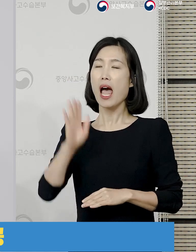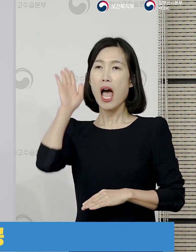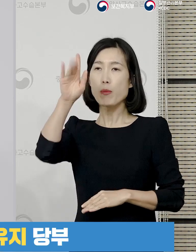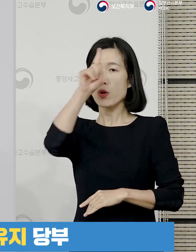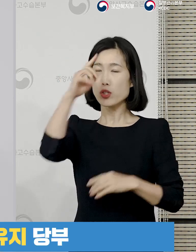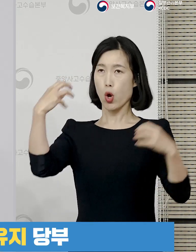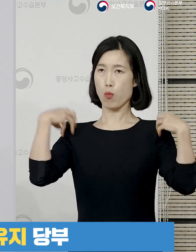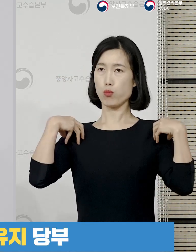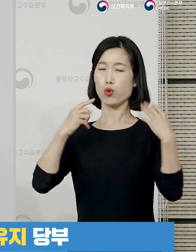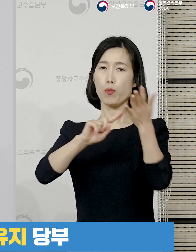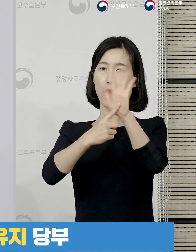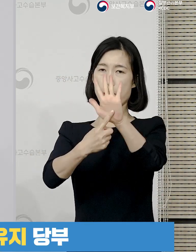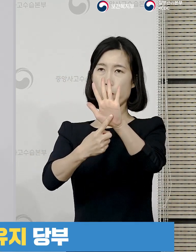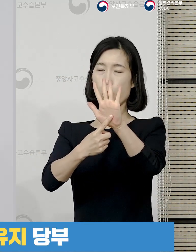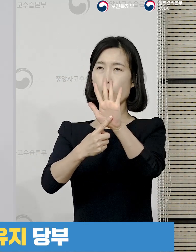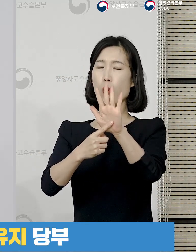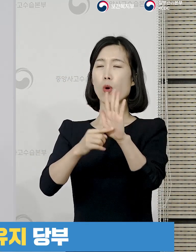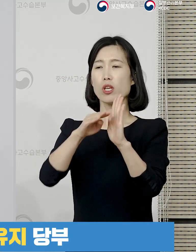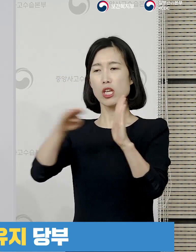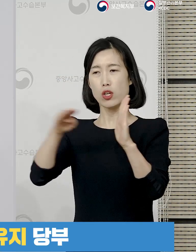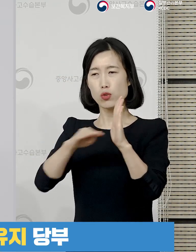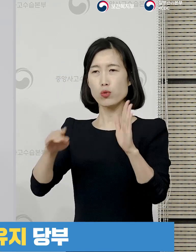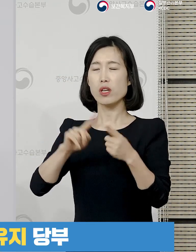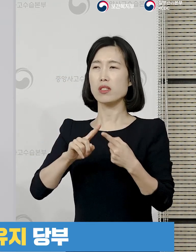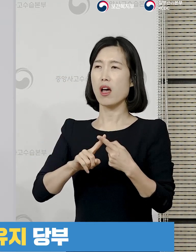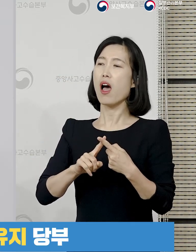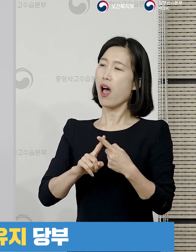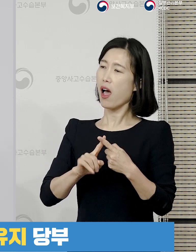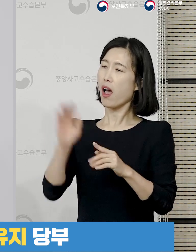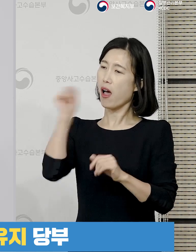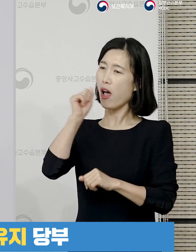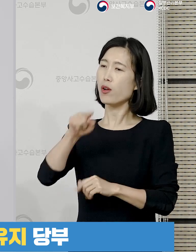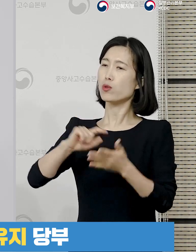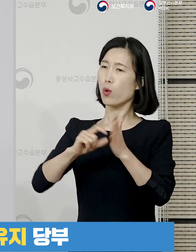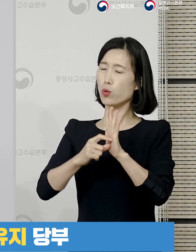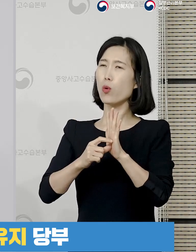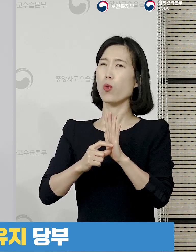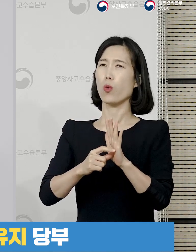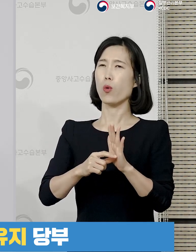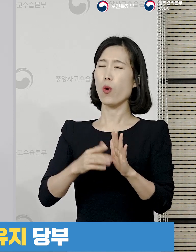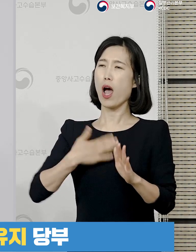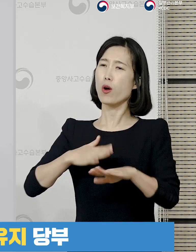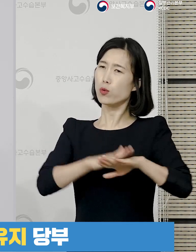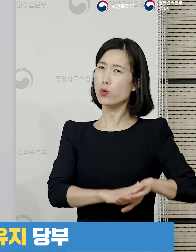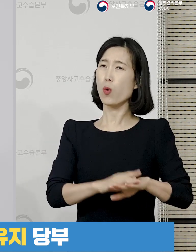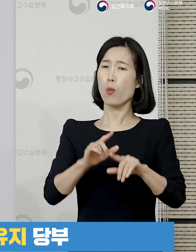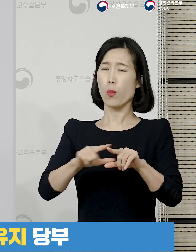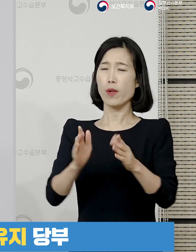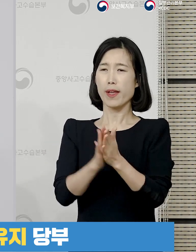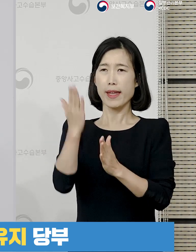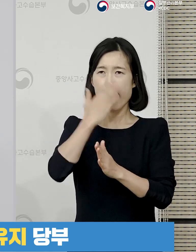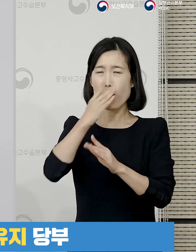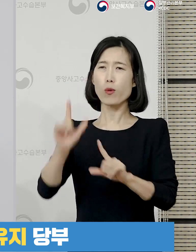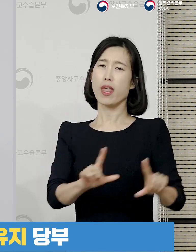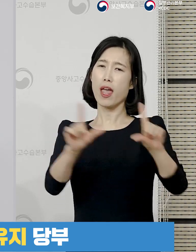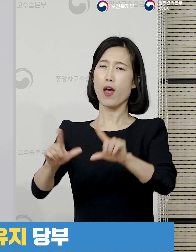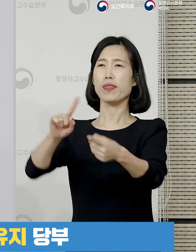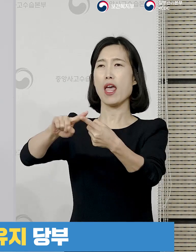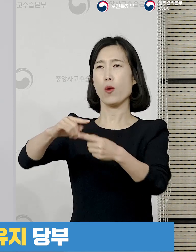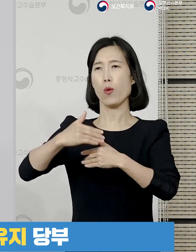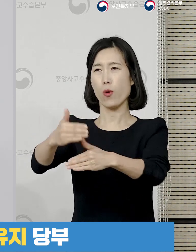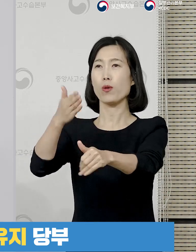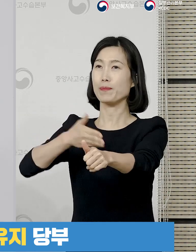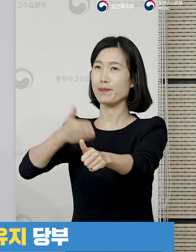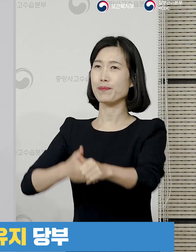기울이겠습니다. 정부의 발표와 지침에 따라서 이러한 부분에 있어서도 일상생활을 최대한